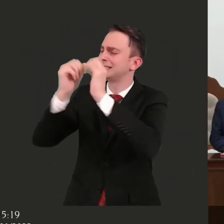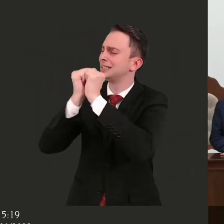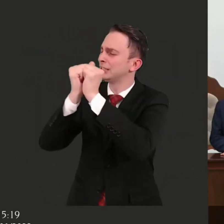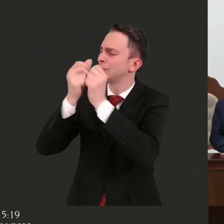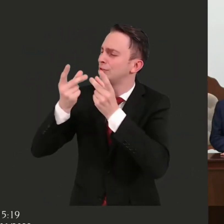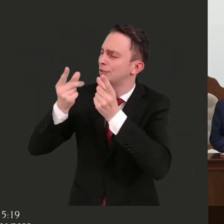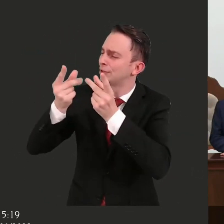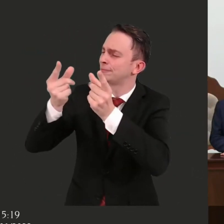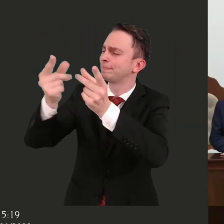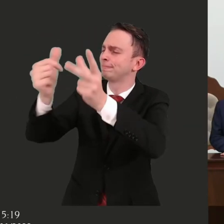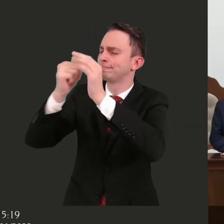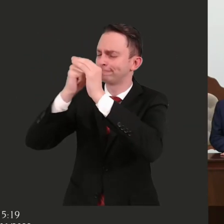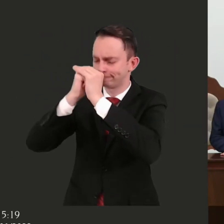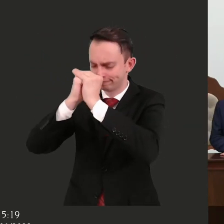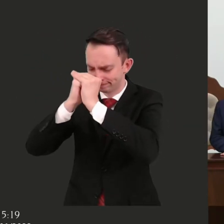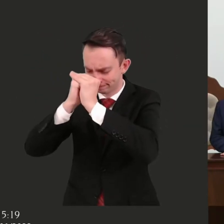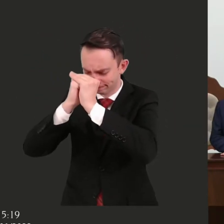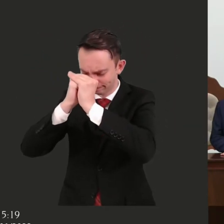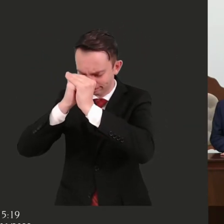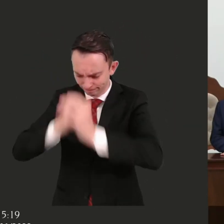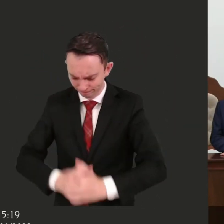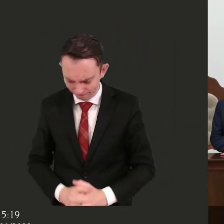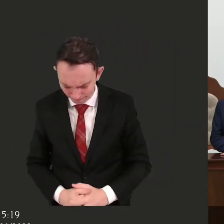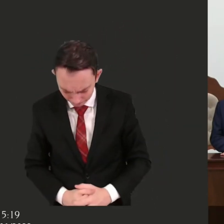reina eternamente. Amém.